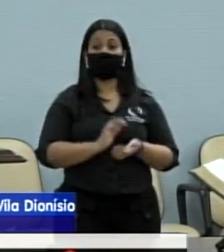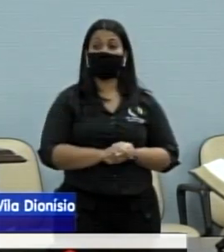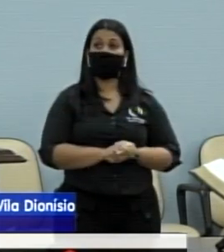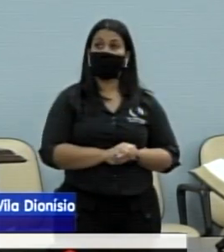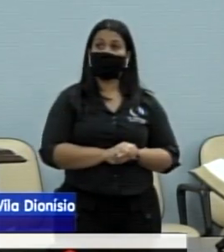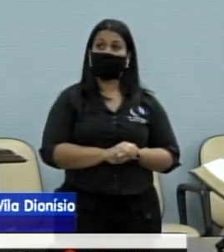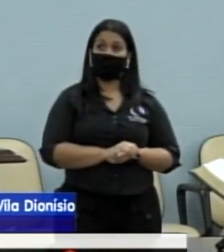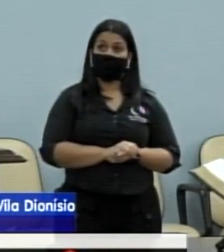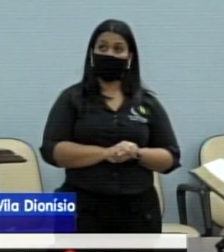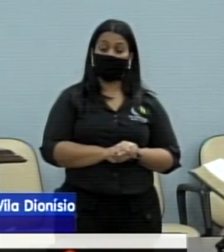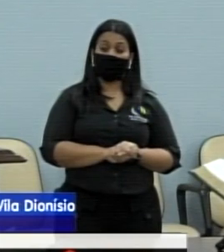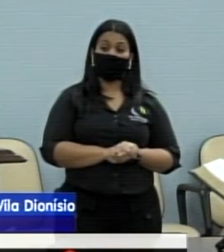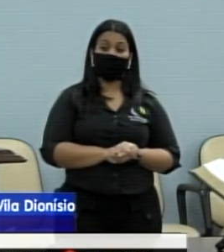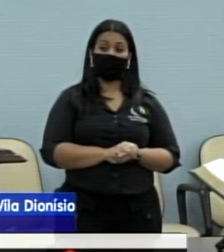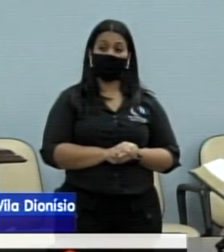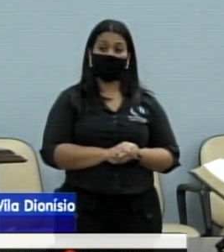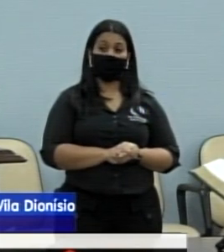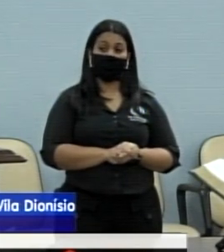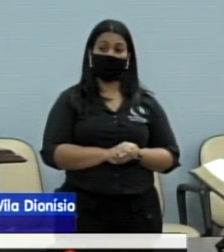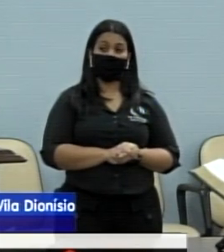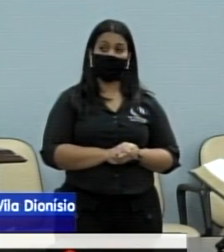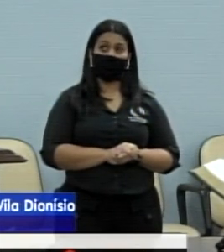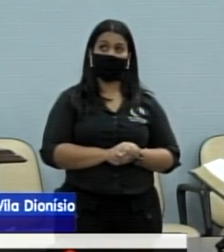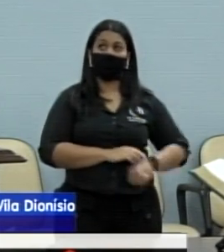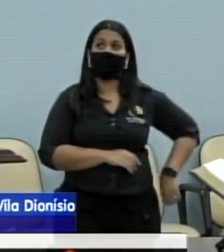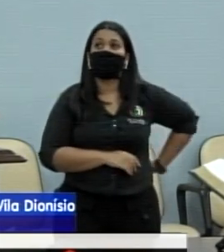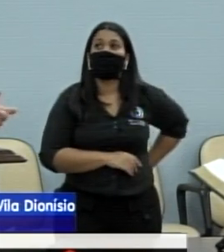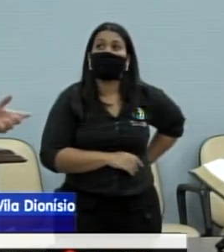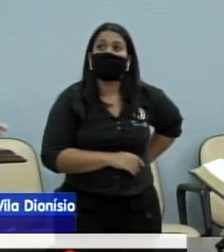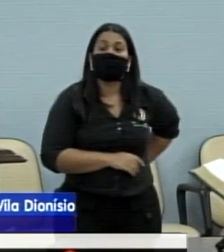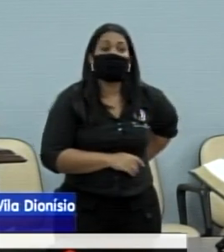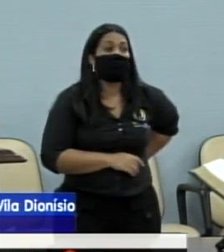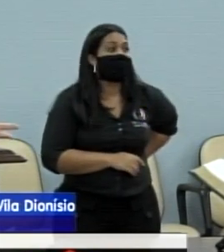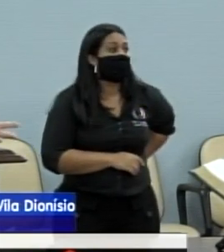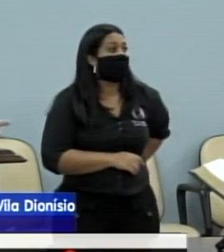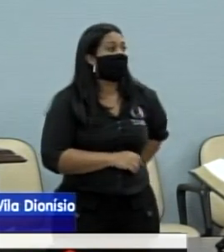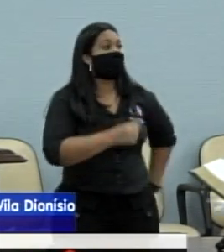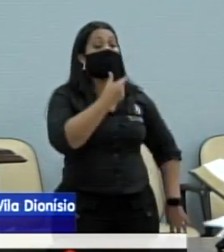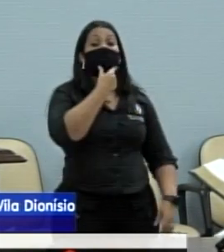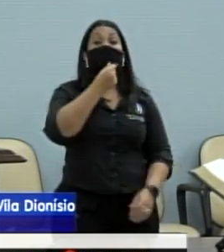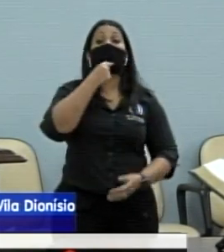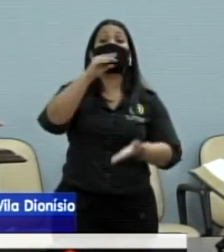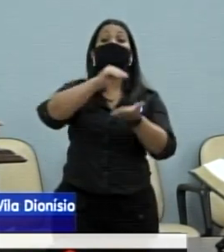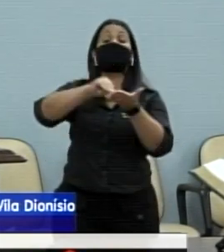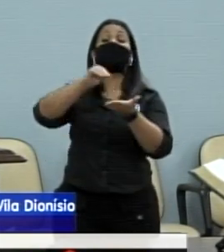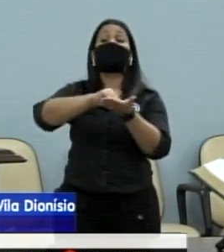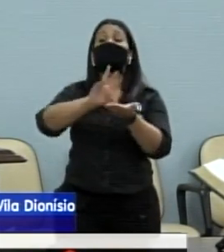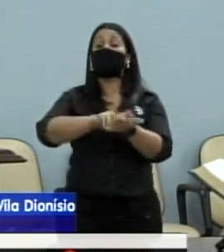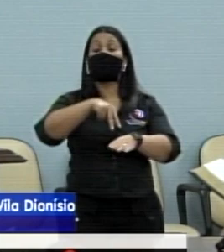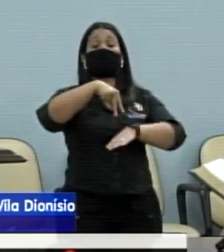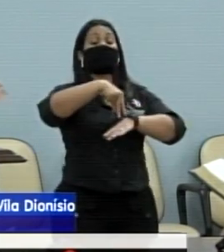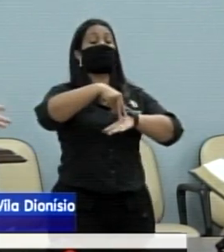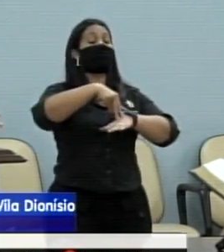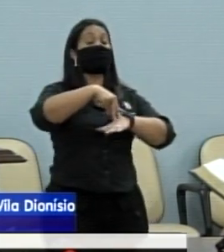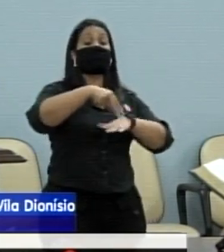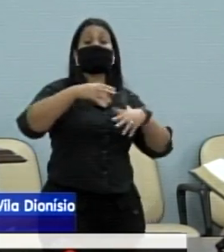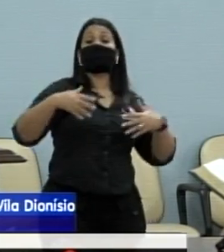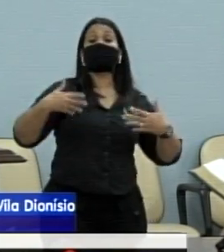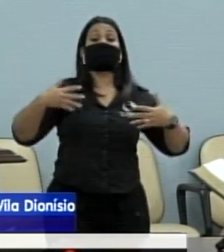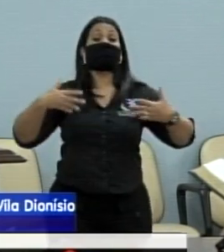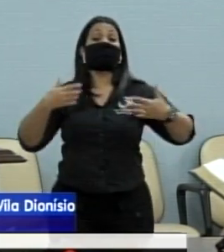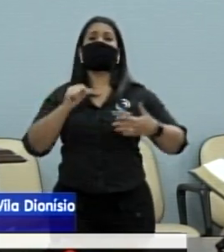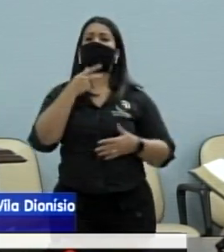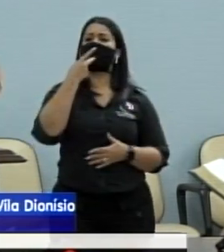Vamos colocar aqui algumas situações, tá? O secretário está se gabando em alguns jornais, né, em algumas